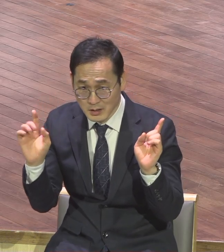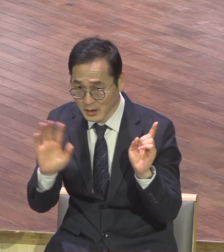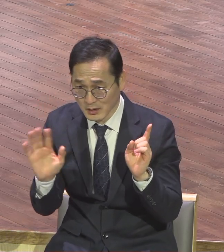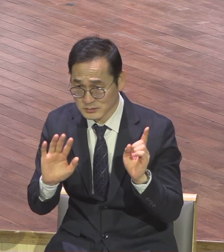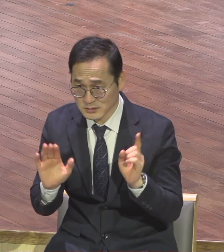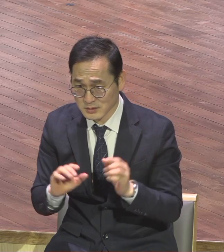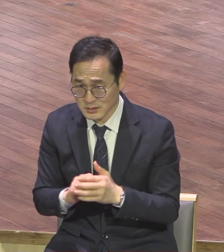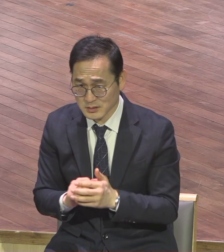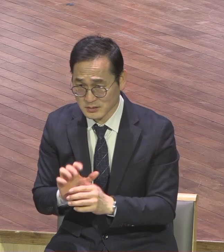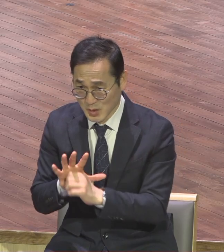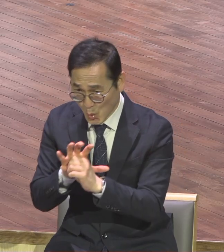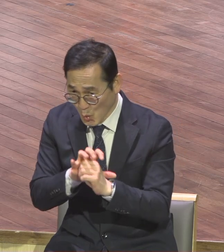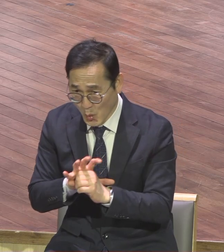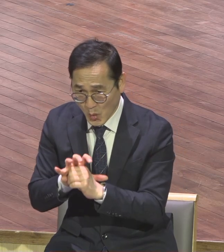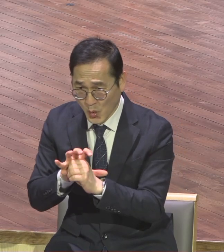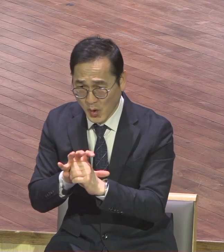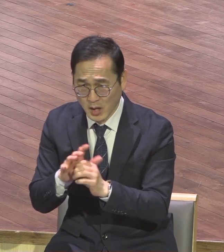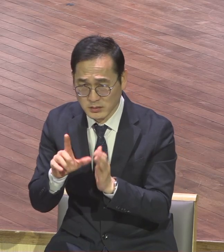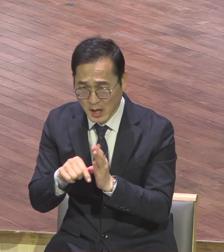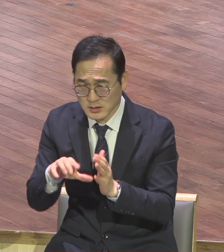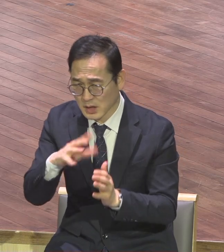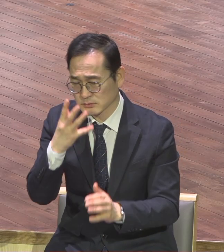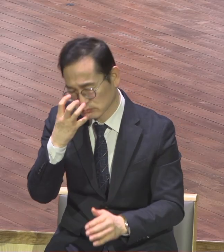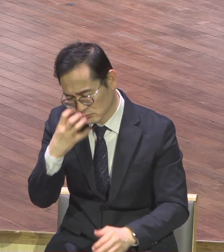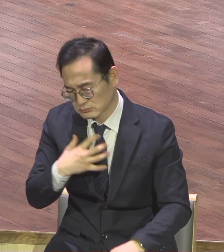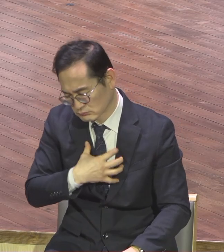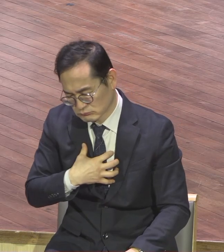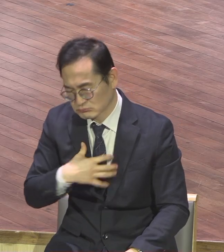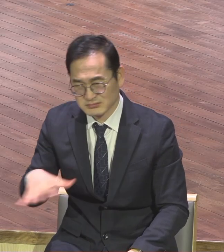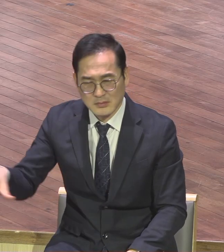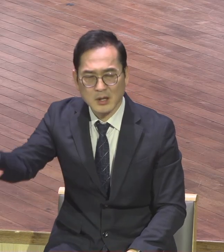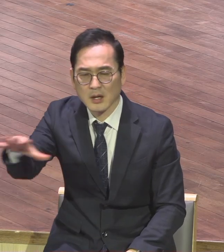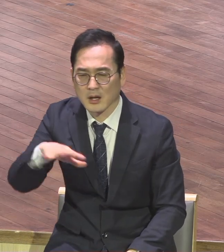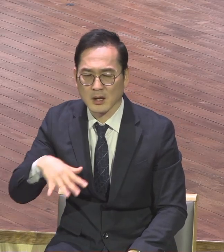더더구나 코로나 시기에 이 부정적인 시기에.